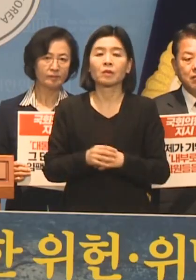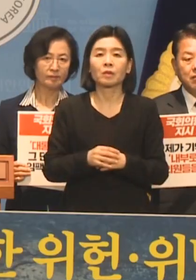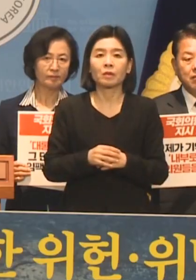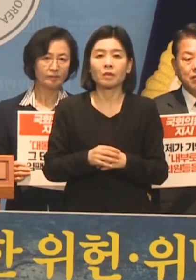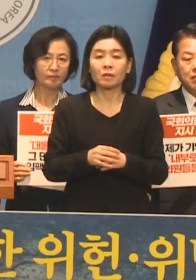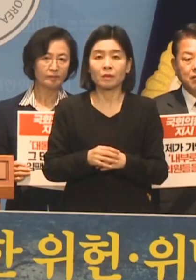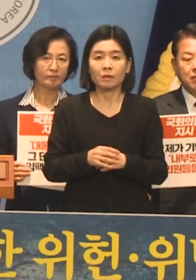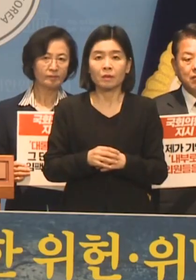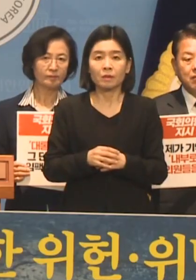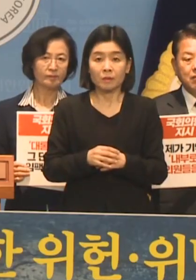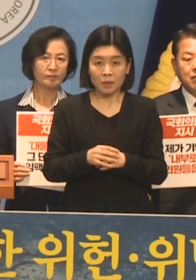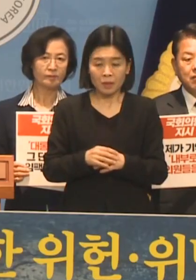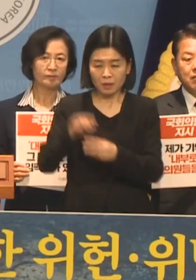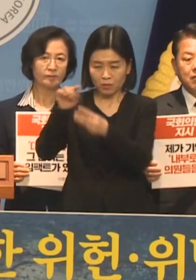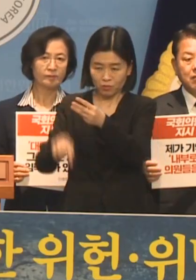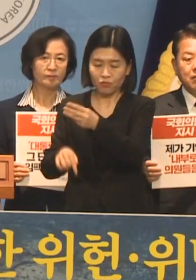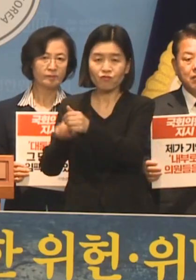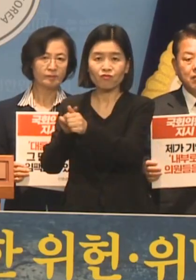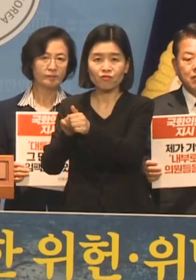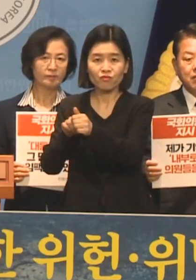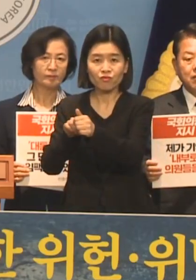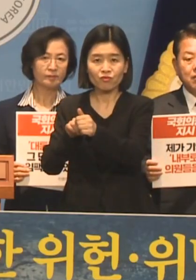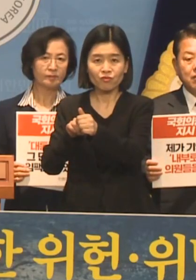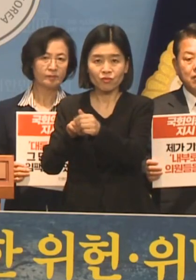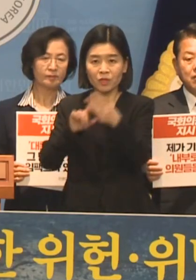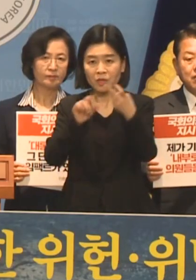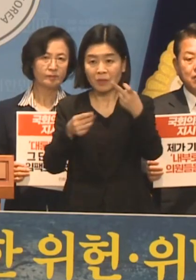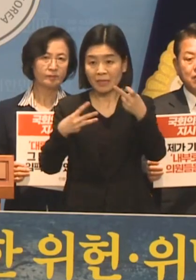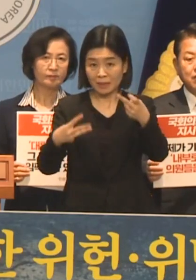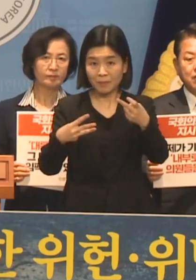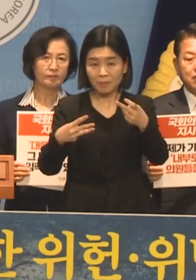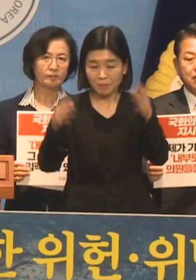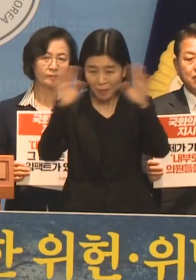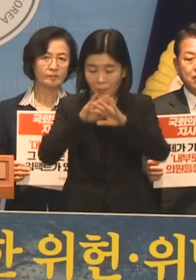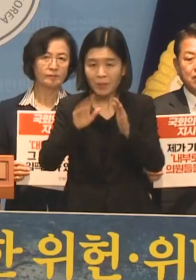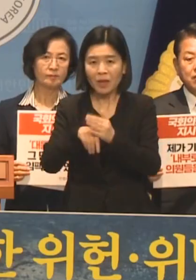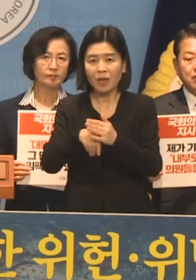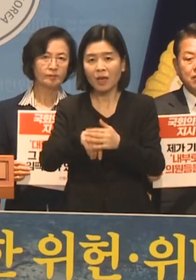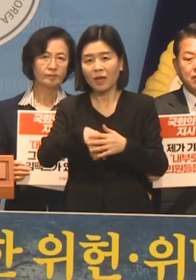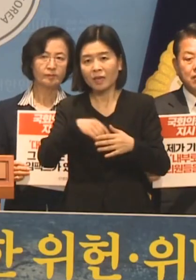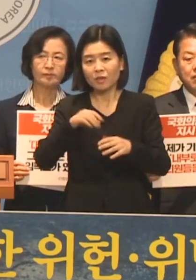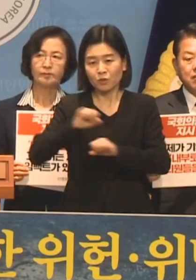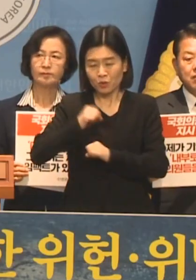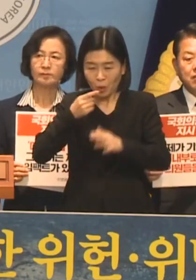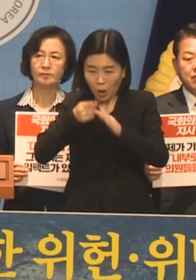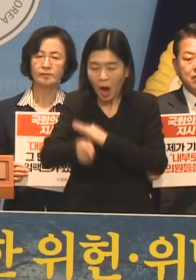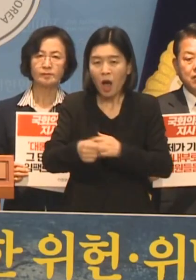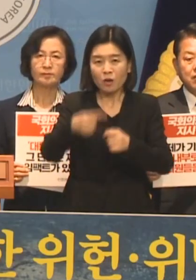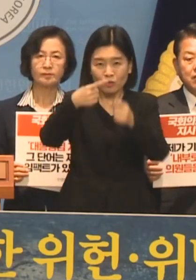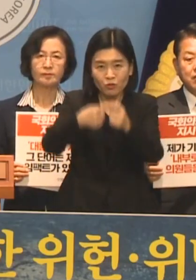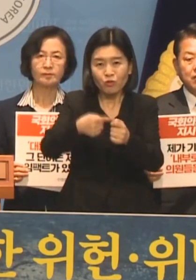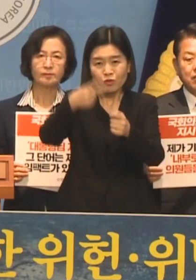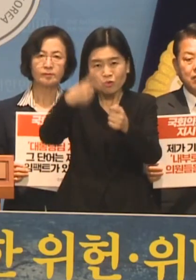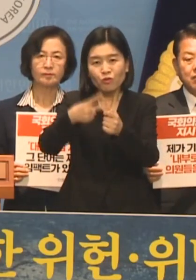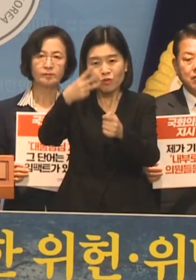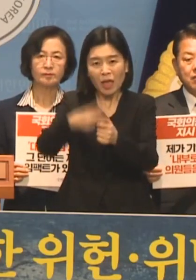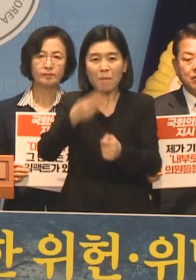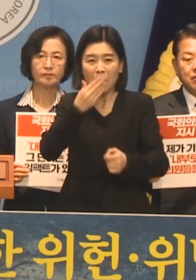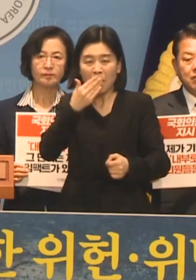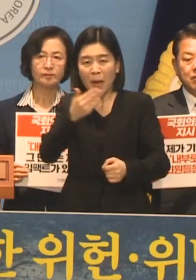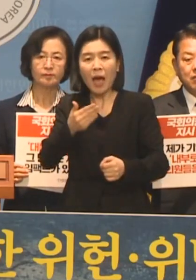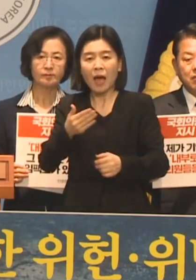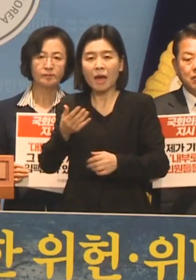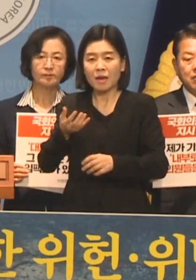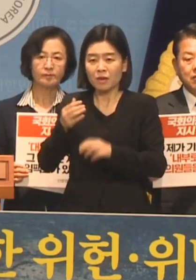그러나 윤석열은 계엄 당일 2번, 3번 계엄을 선포하면 되는 거니까 계속